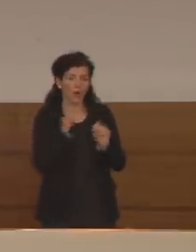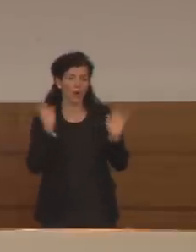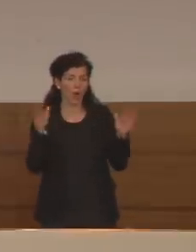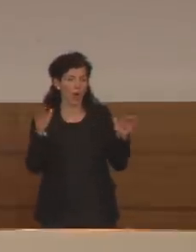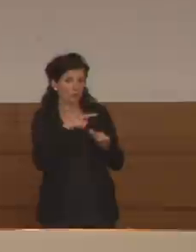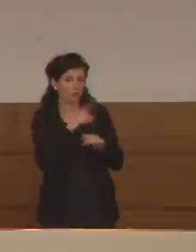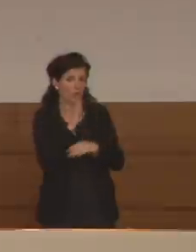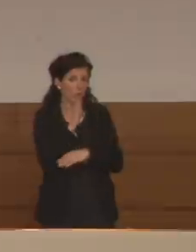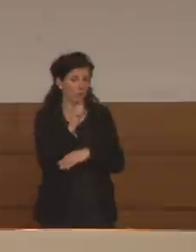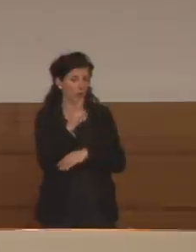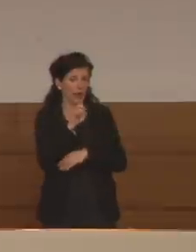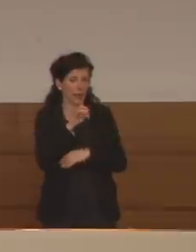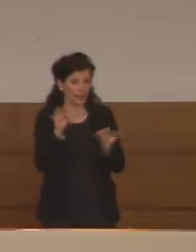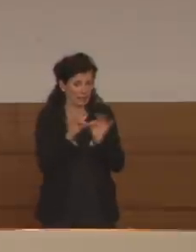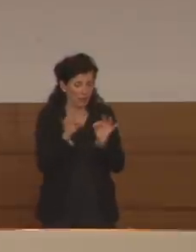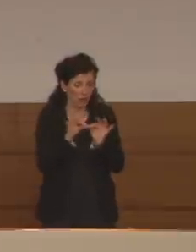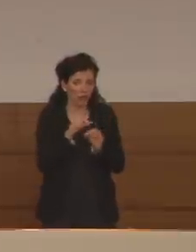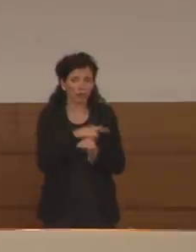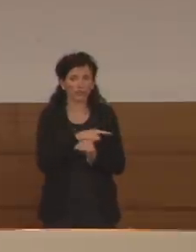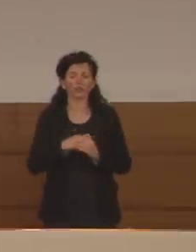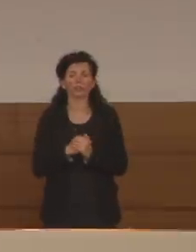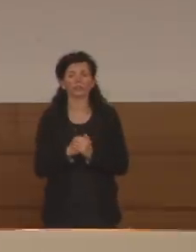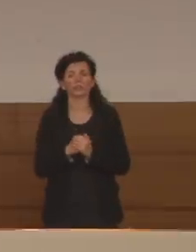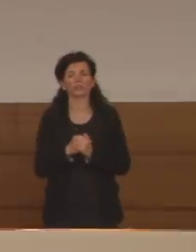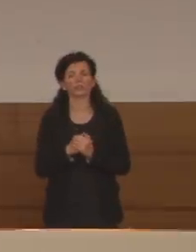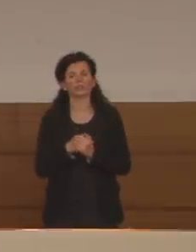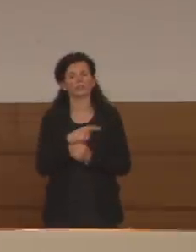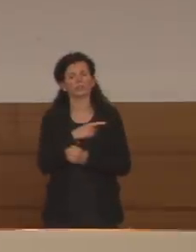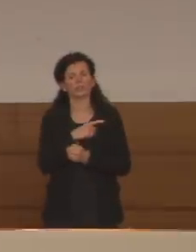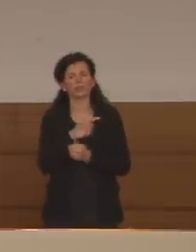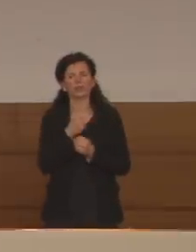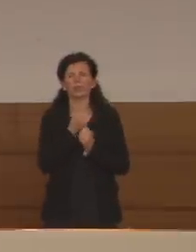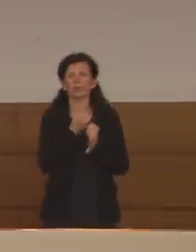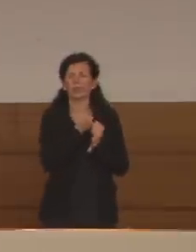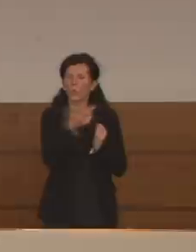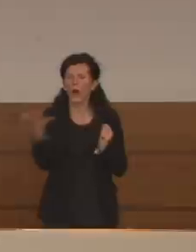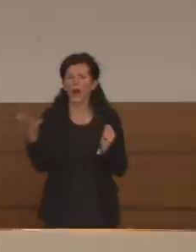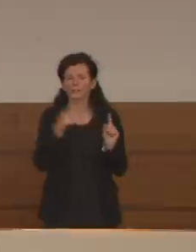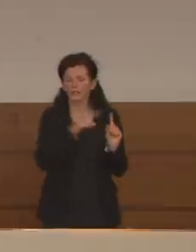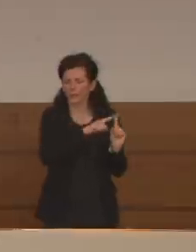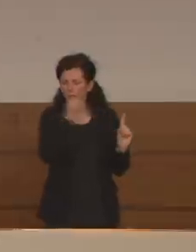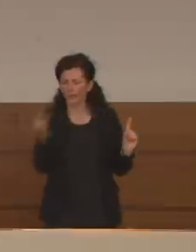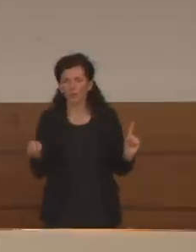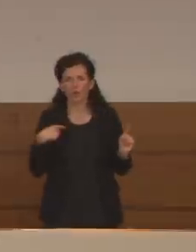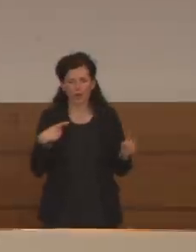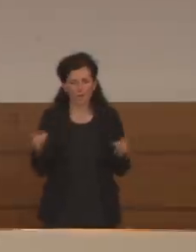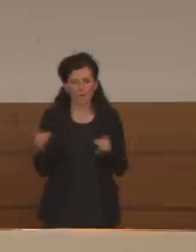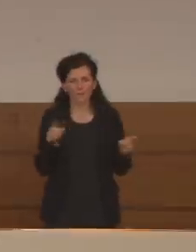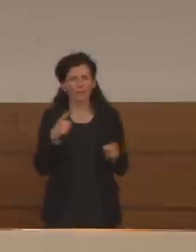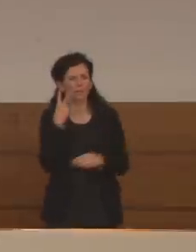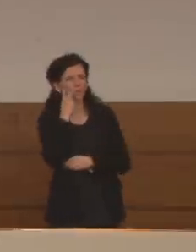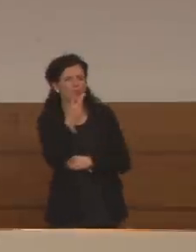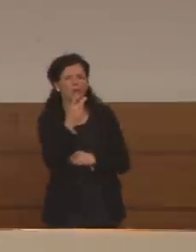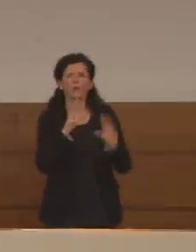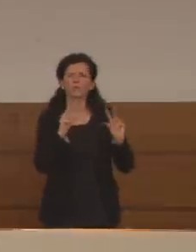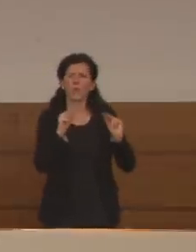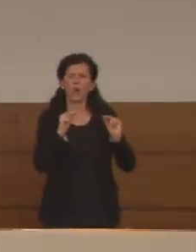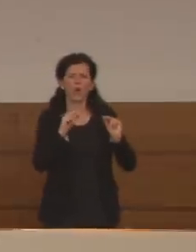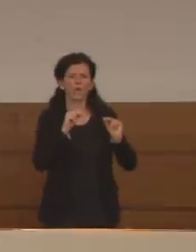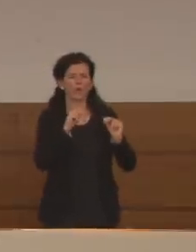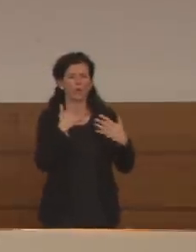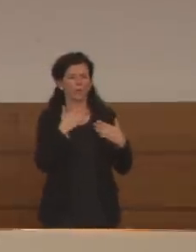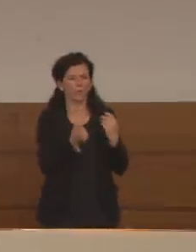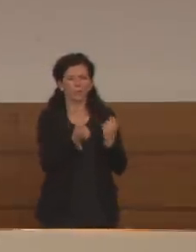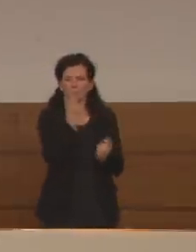sia d'accordo quante cose nuove abbiamo visto in cui durante questo periodo il telelavoro di lavoro a